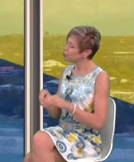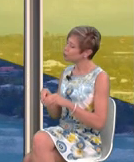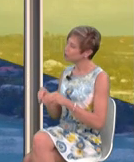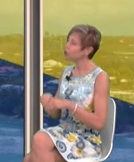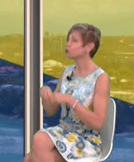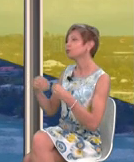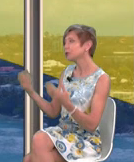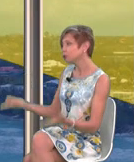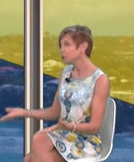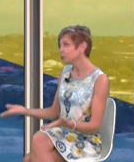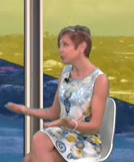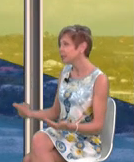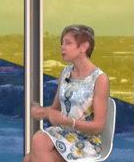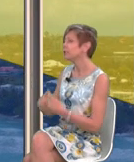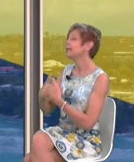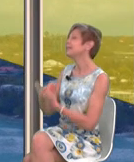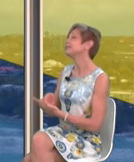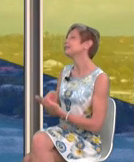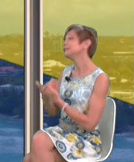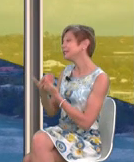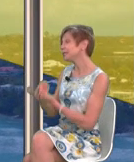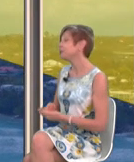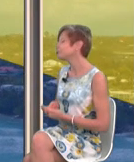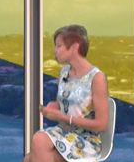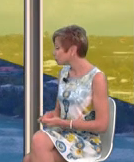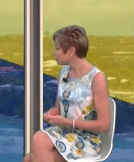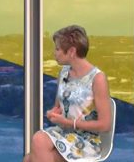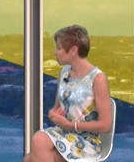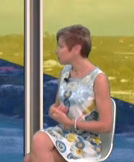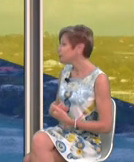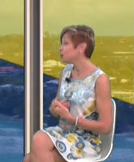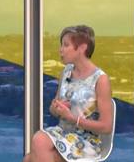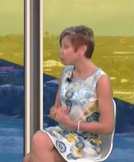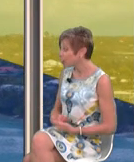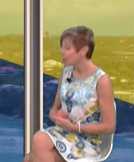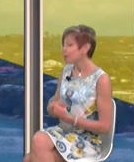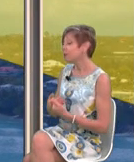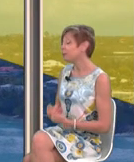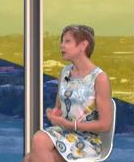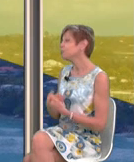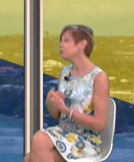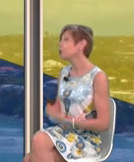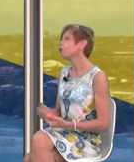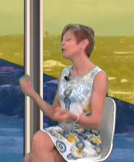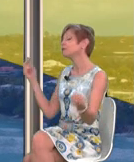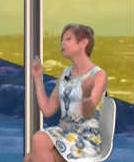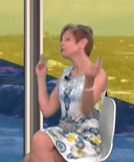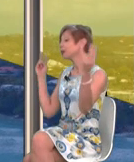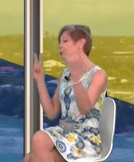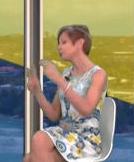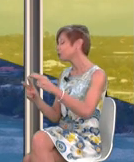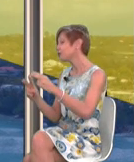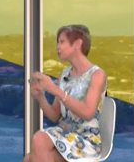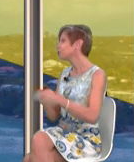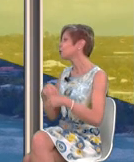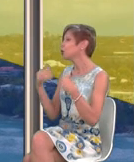permet juste d'avoir deux modes de communication, et ça dissipe les frustrations. Bébé pleure moins, papa et maman ont une vraie